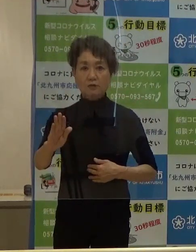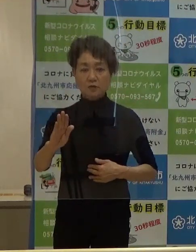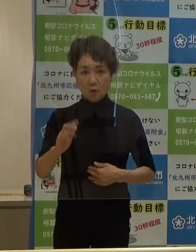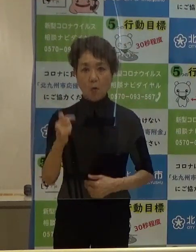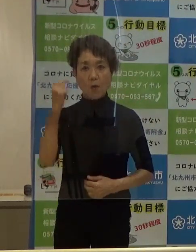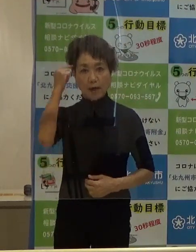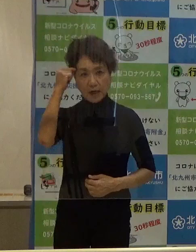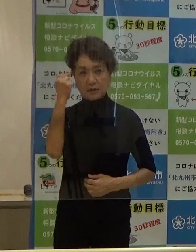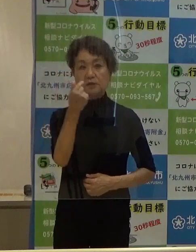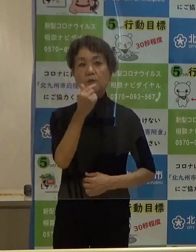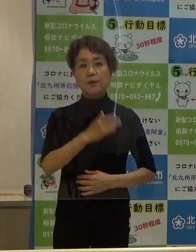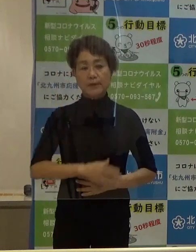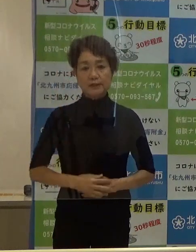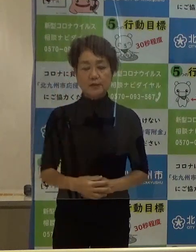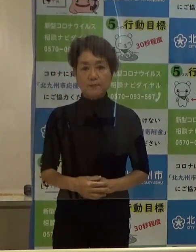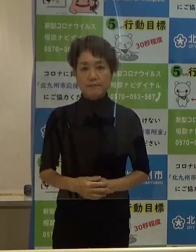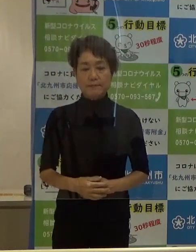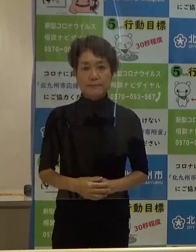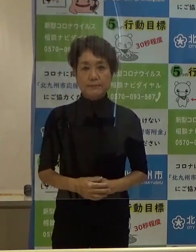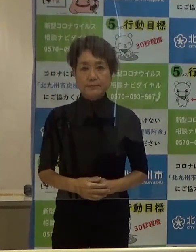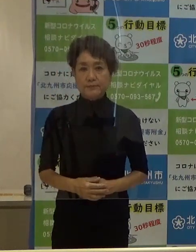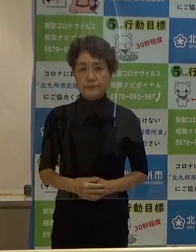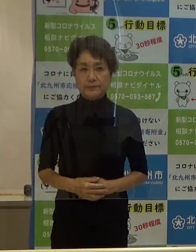めて感じております。